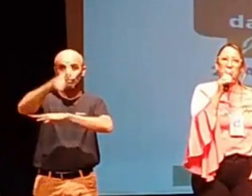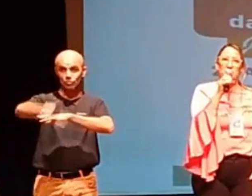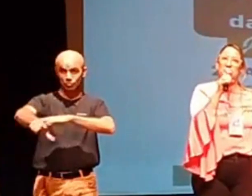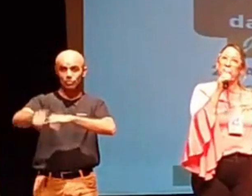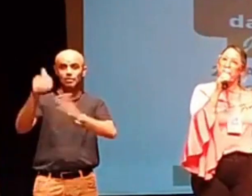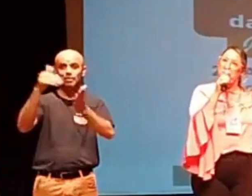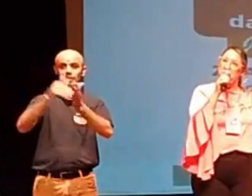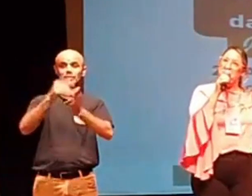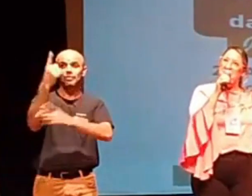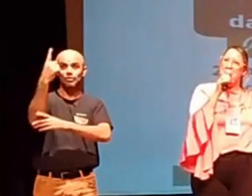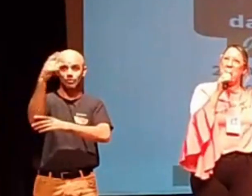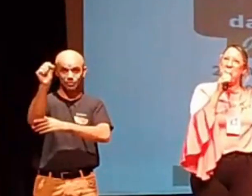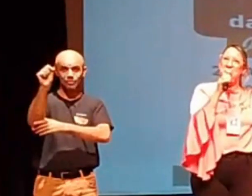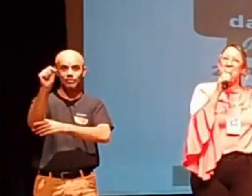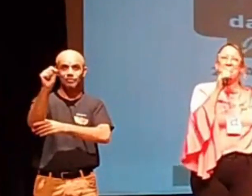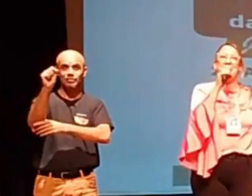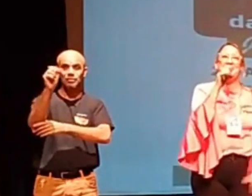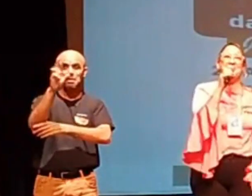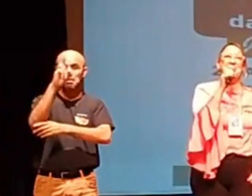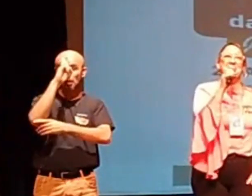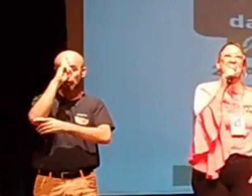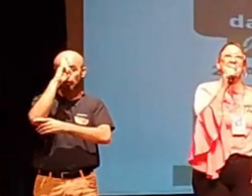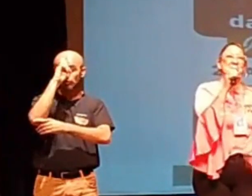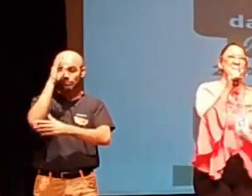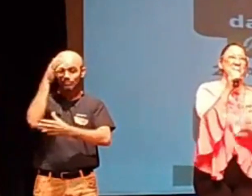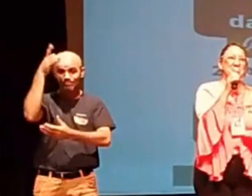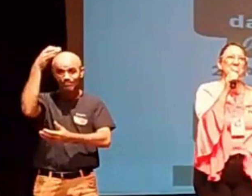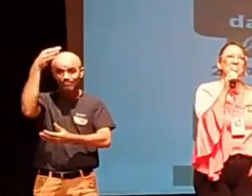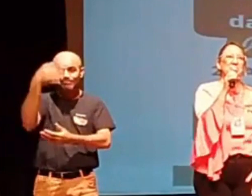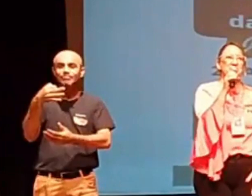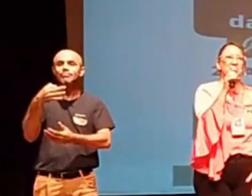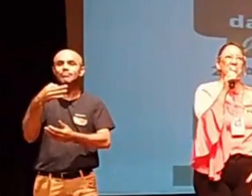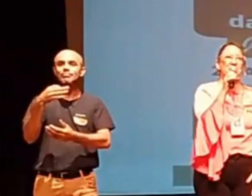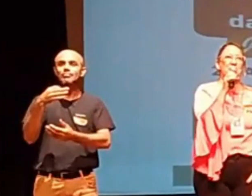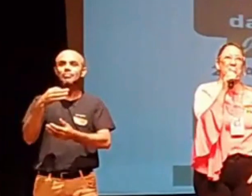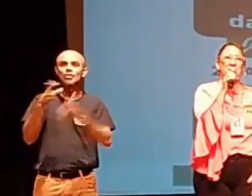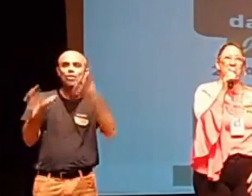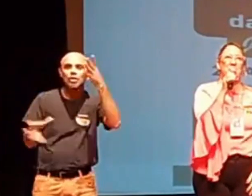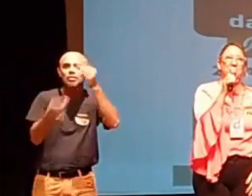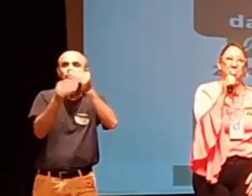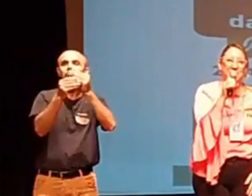às 18. Ó, fomos crucial, meio-dia agora, tá bom? Conseguimos concluir no